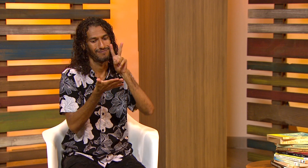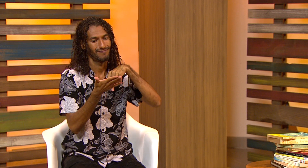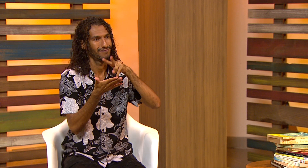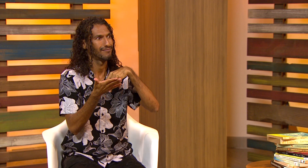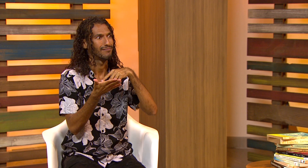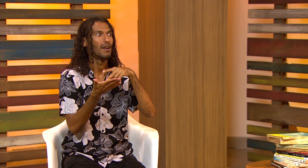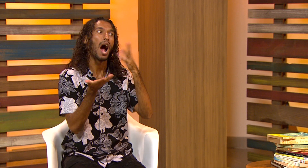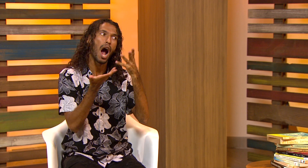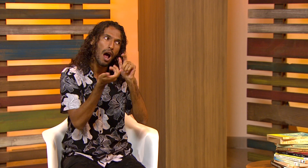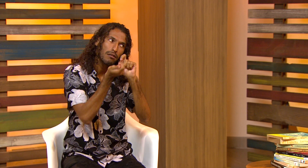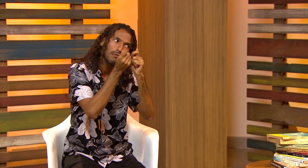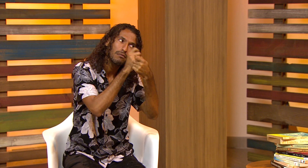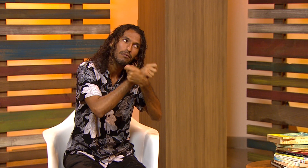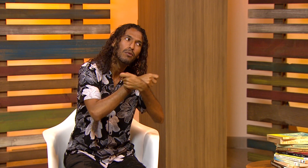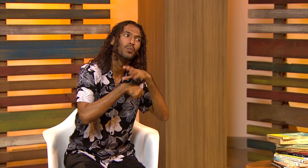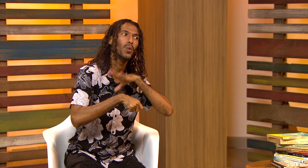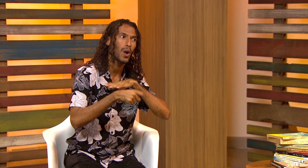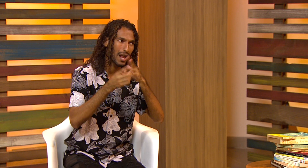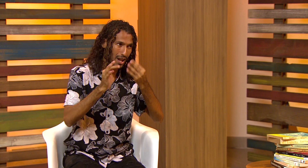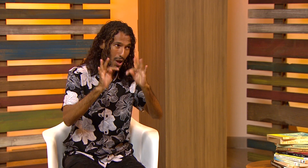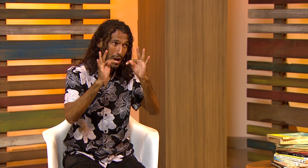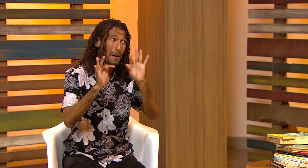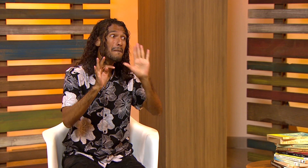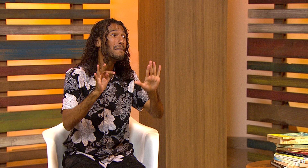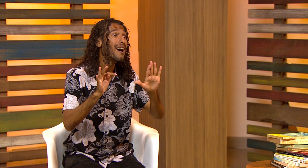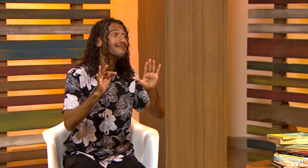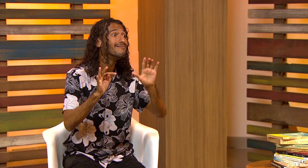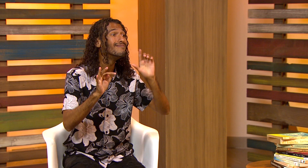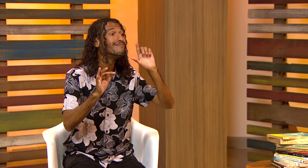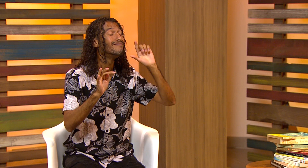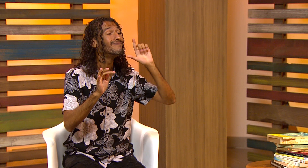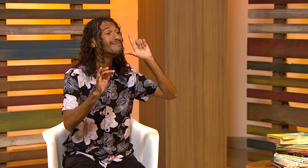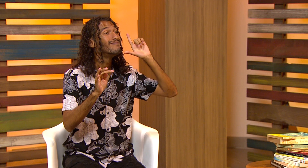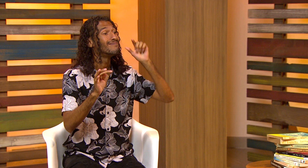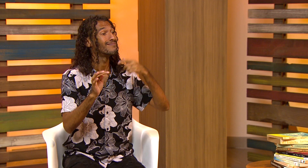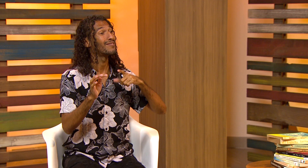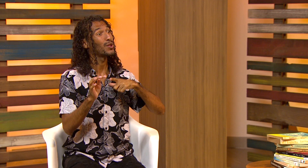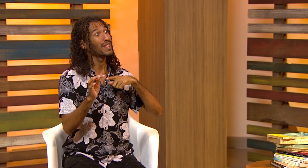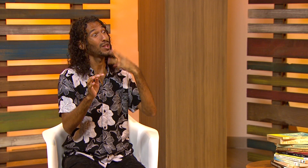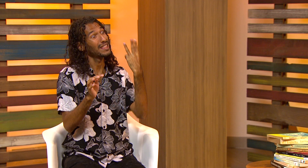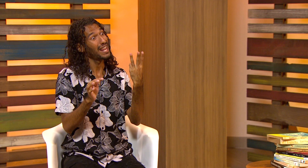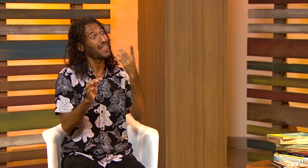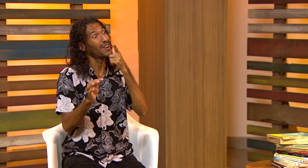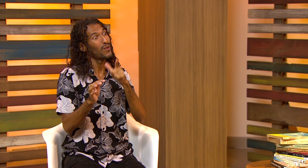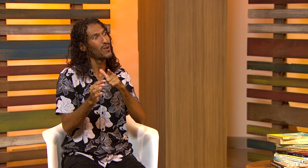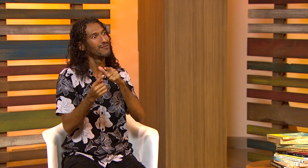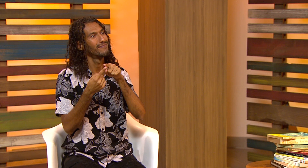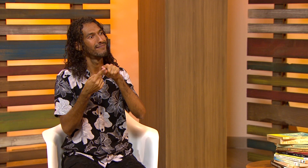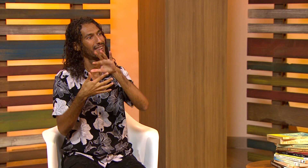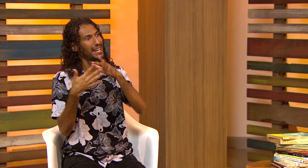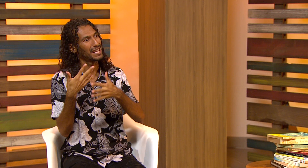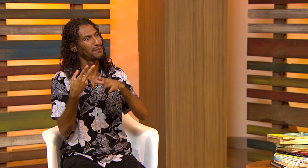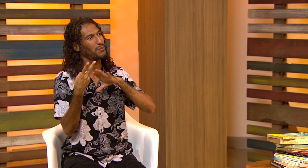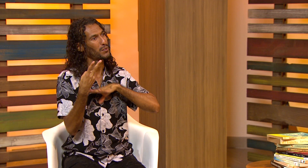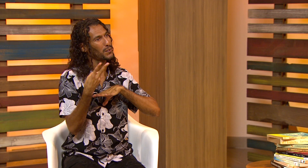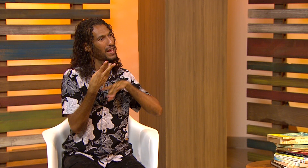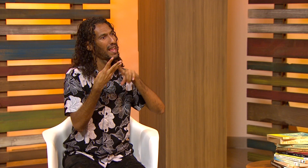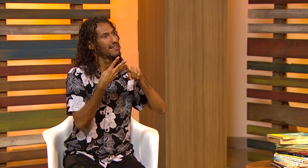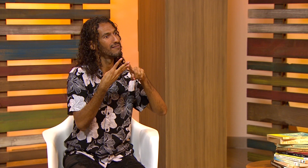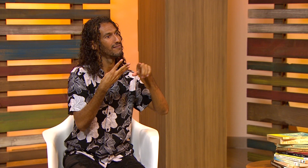do inglês também, né, foi adaptado para o português, mas, assim, eu tenho 3 línguas, né, praticamente. Eu